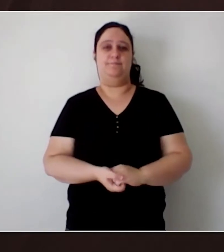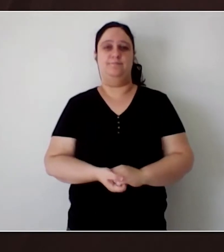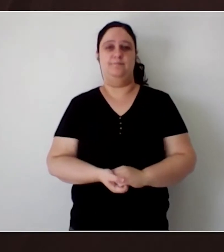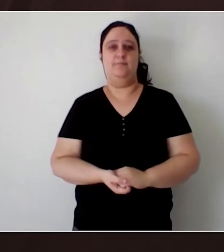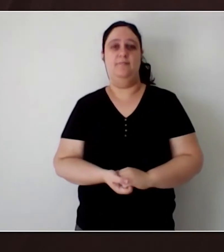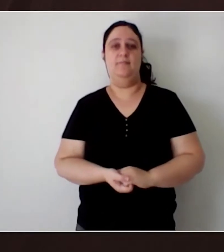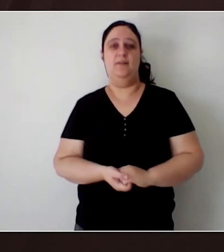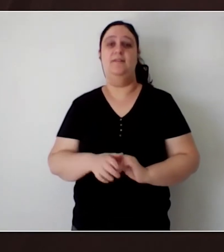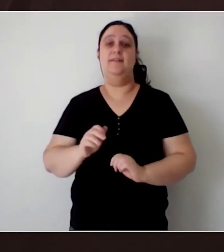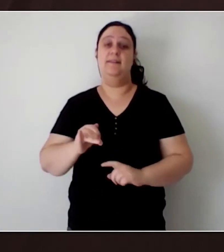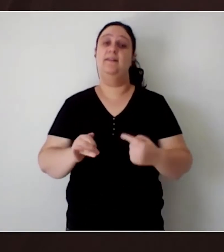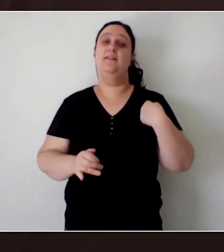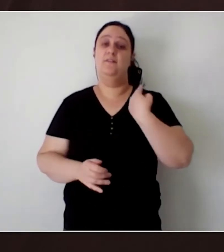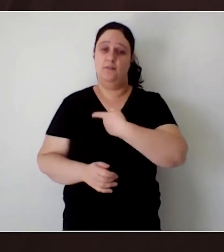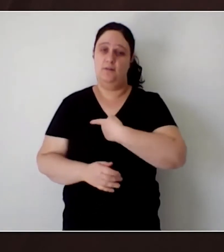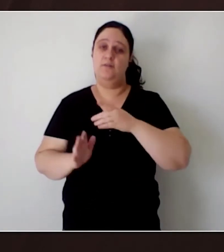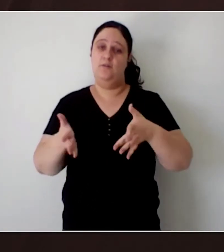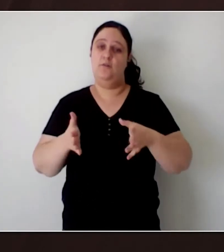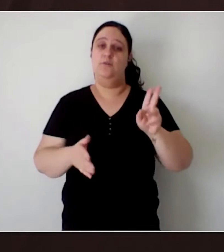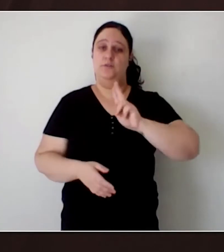certo, vamos